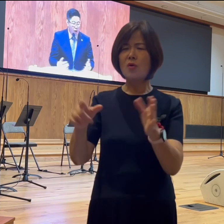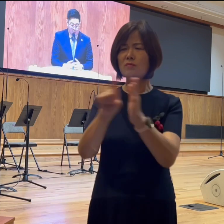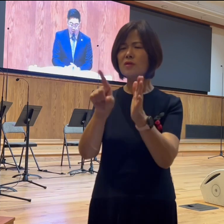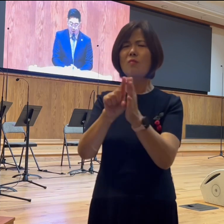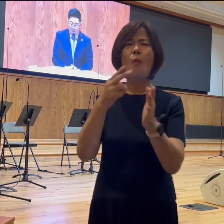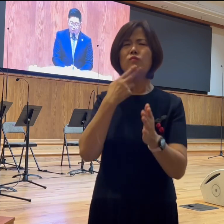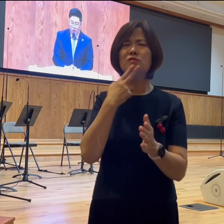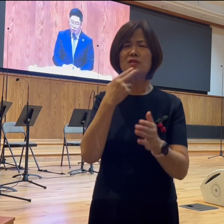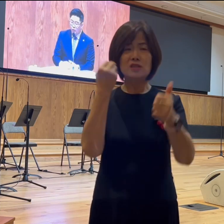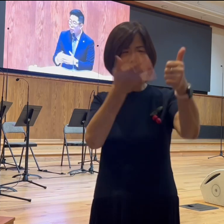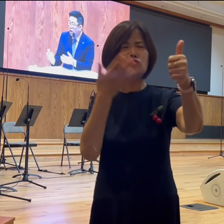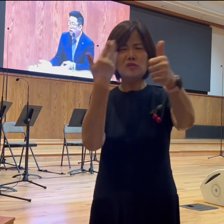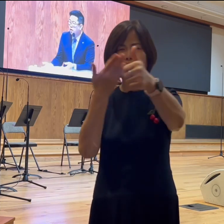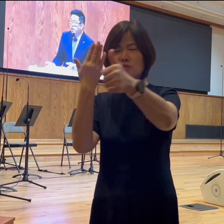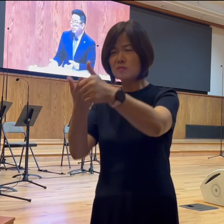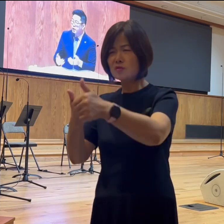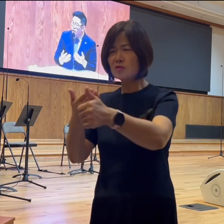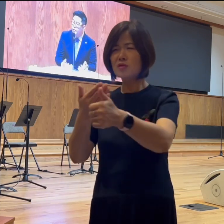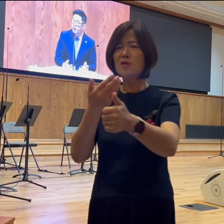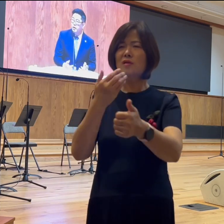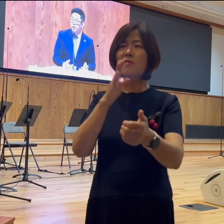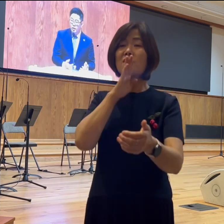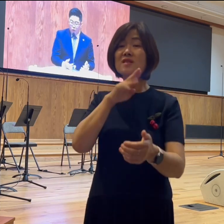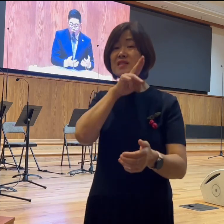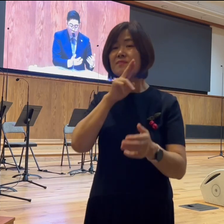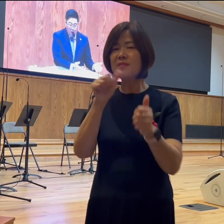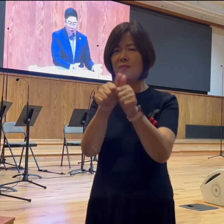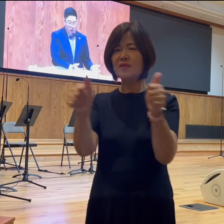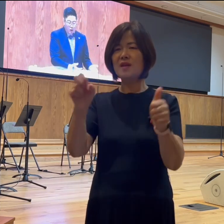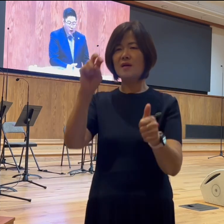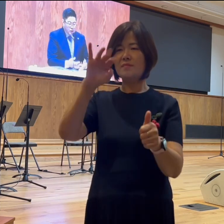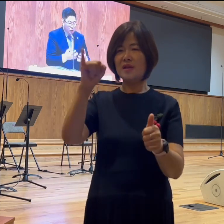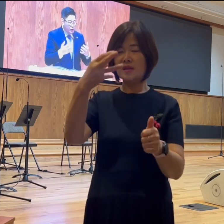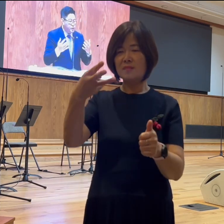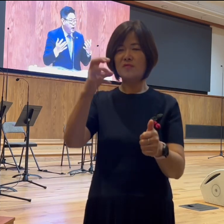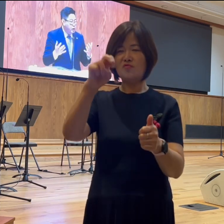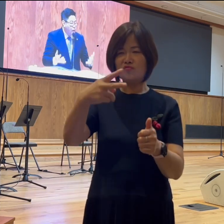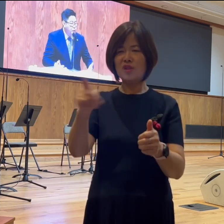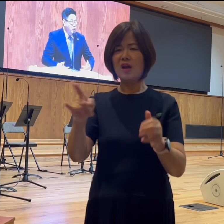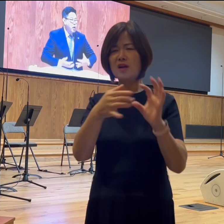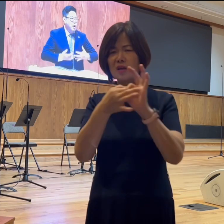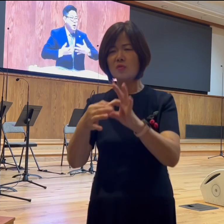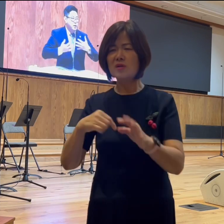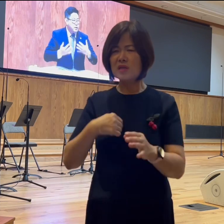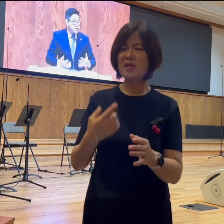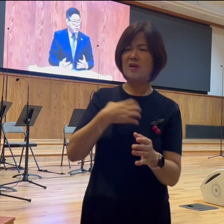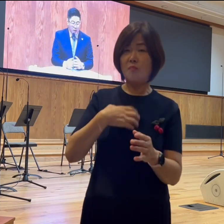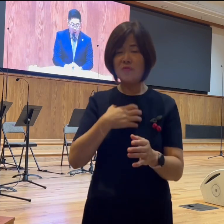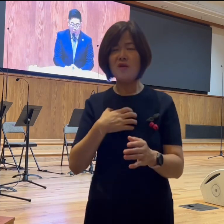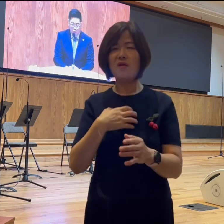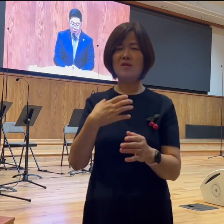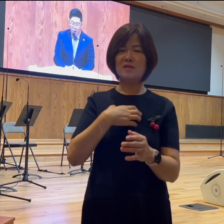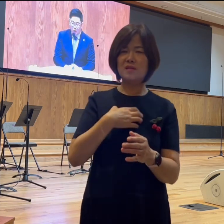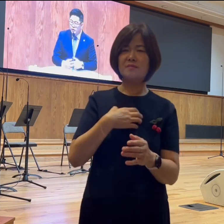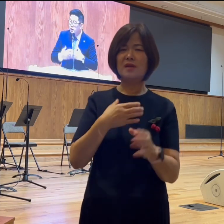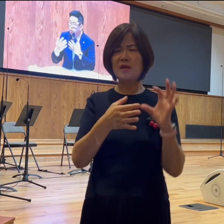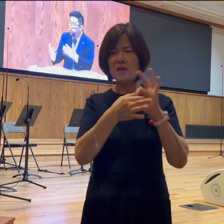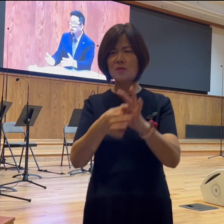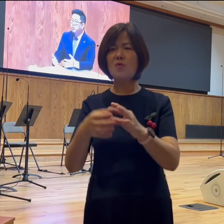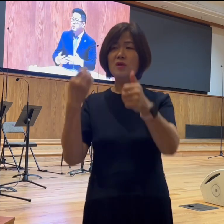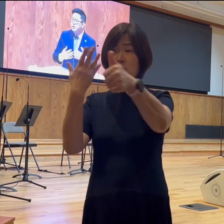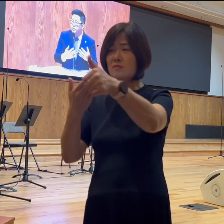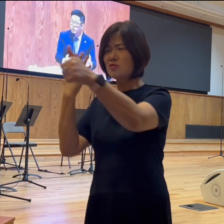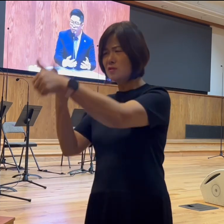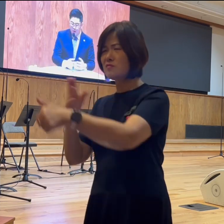하고 있어요. 도마가, 빌립이, 또 유다가 계속해서 자기 염려와 근심을 감추지 못하고 질문을